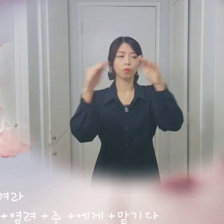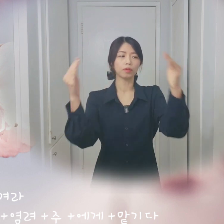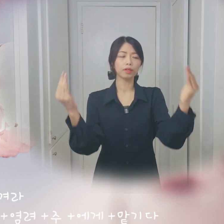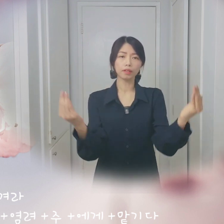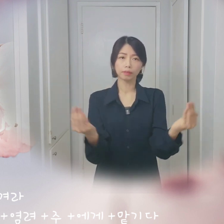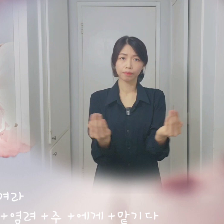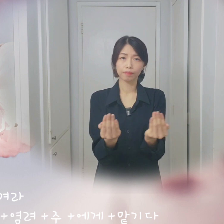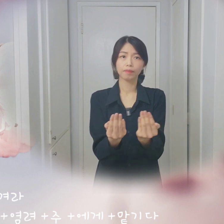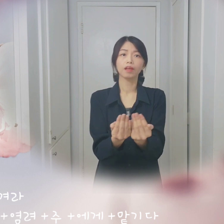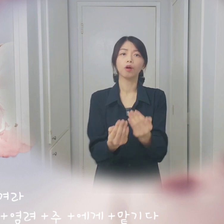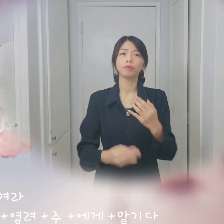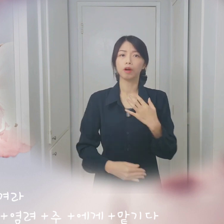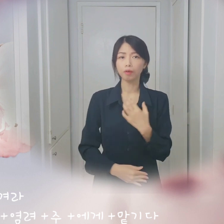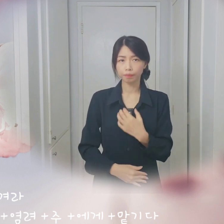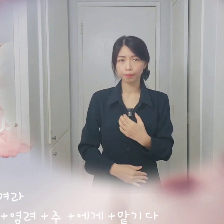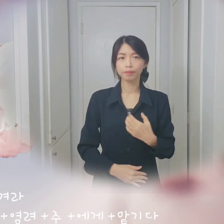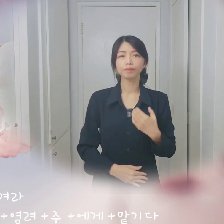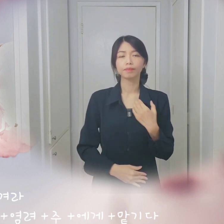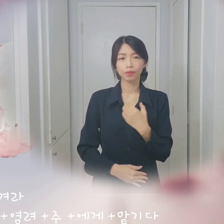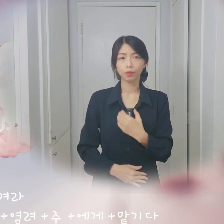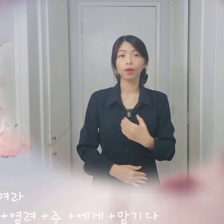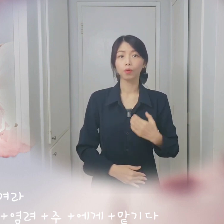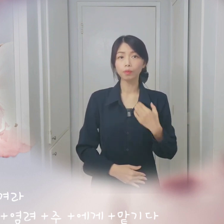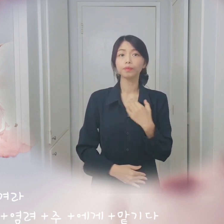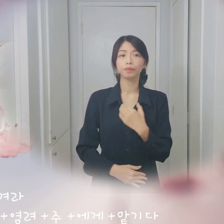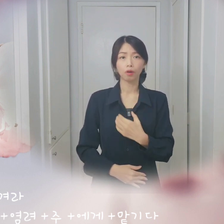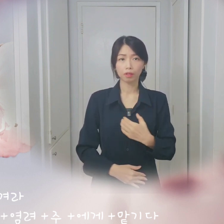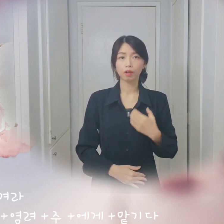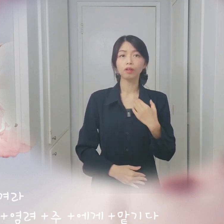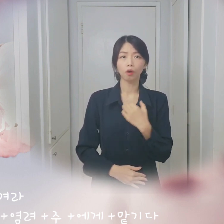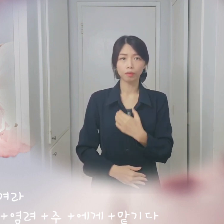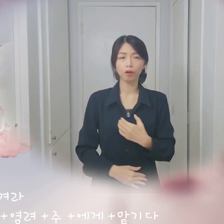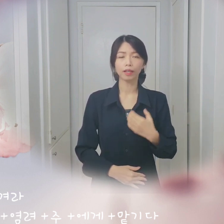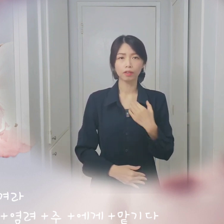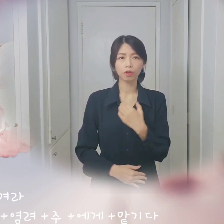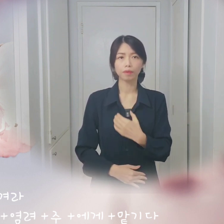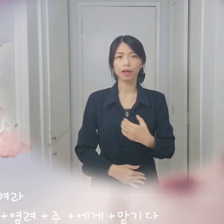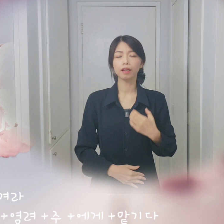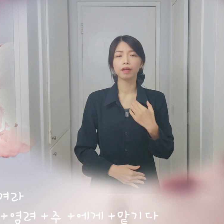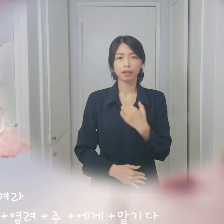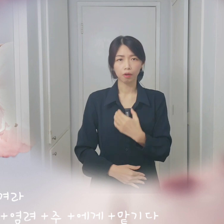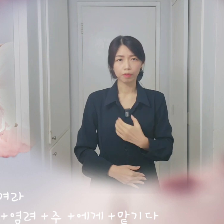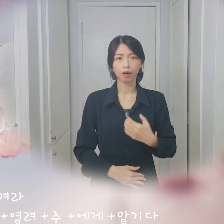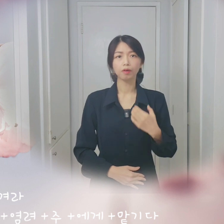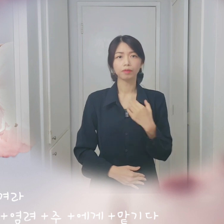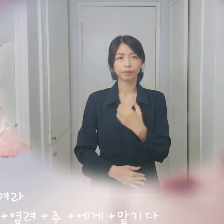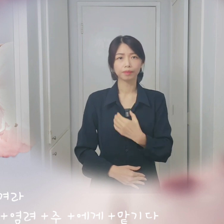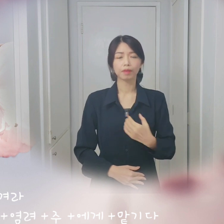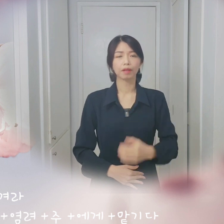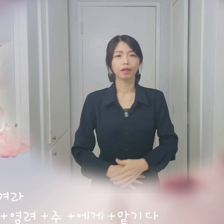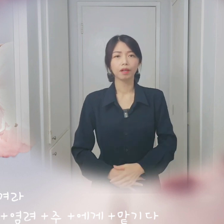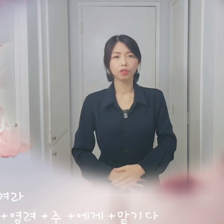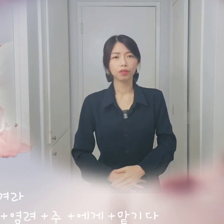모든 염려 괴로움 걱정 염려 같은 소원입니다. 염려